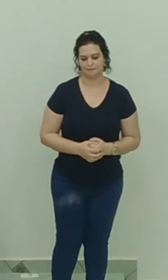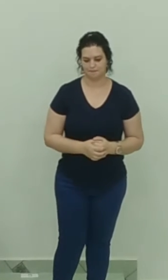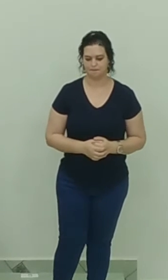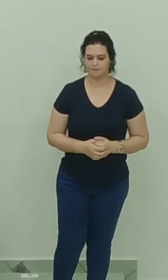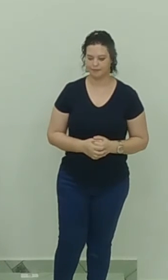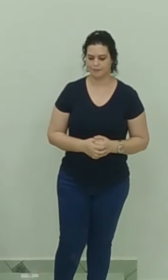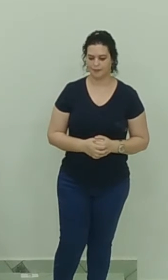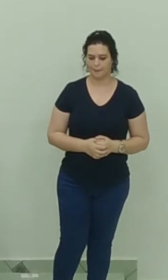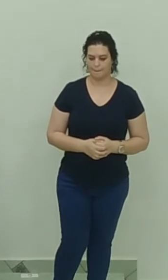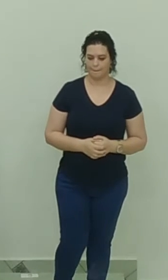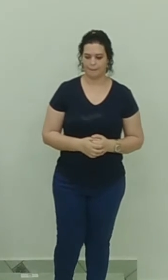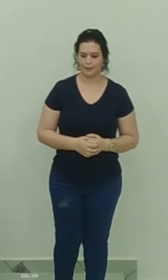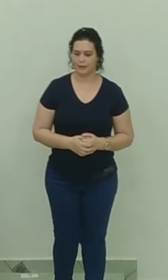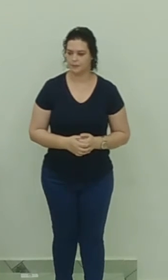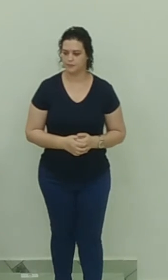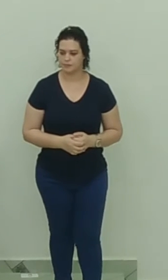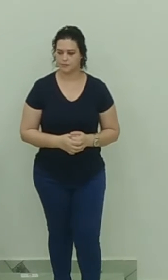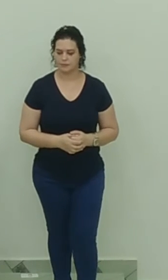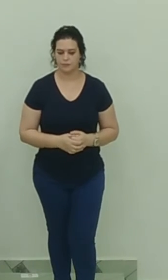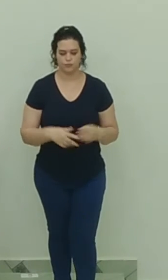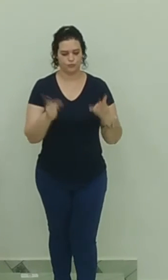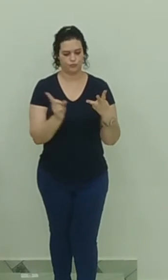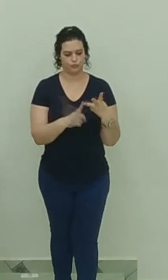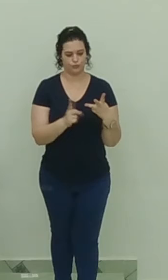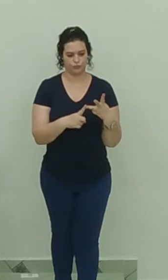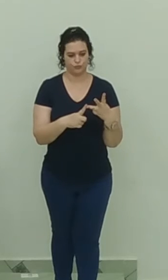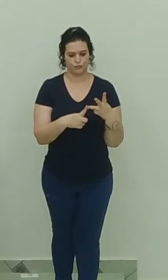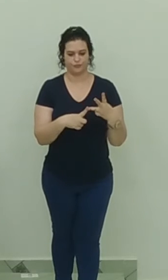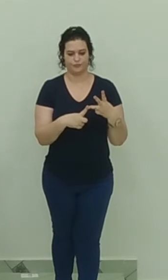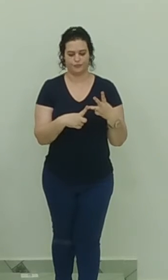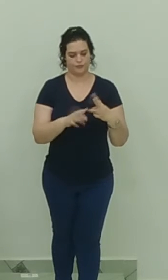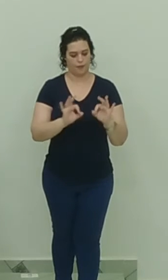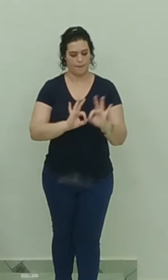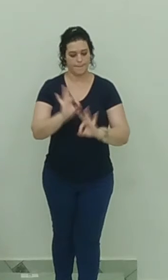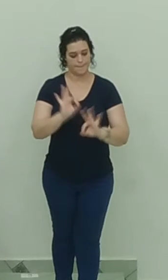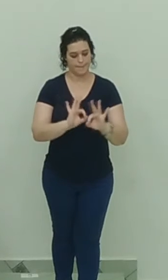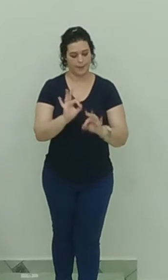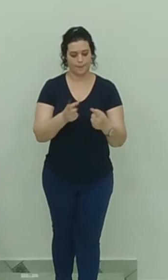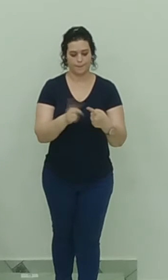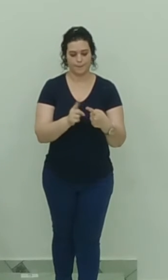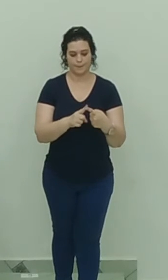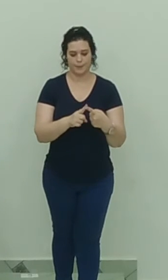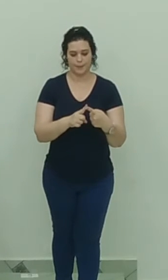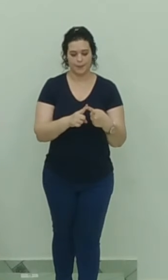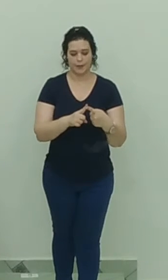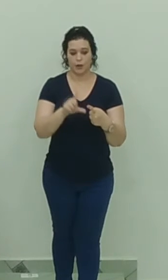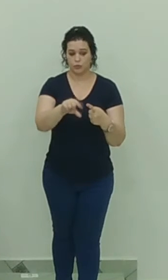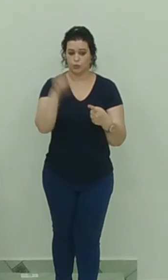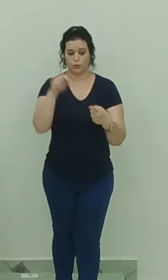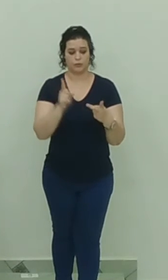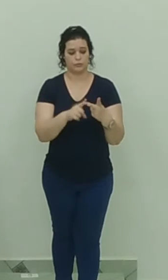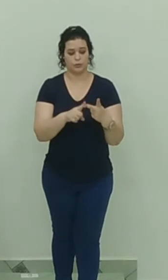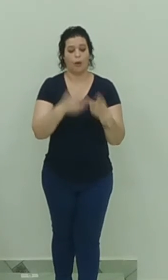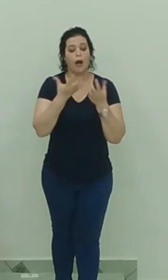Terceiro lugar, preparo. E o preparo gera decisão,